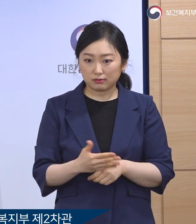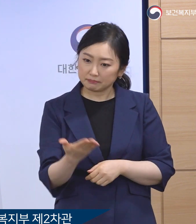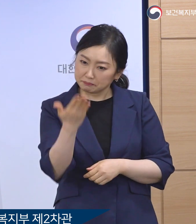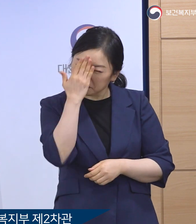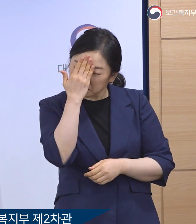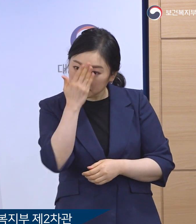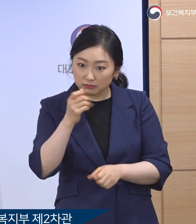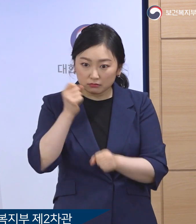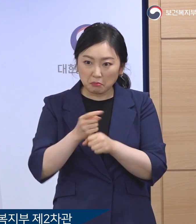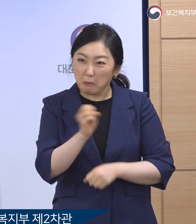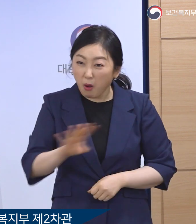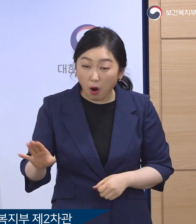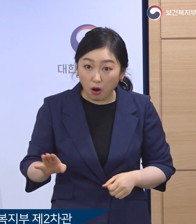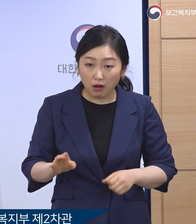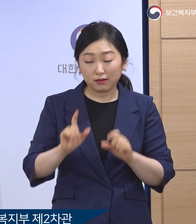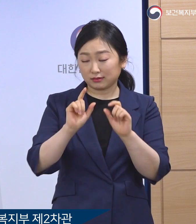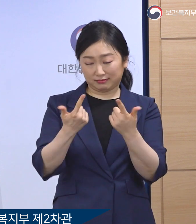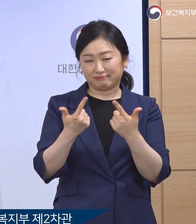아닙니다.